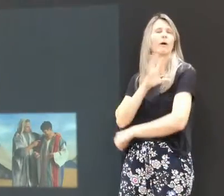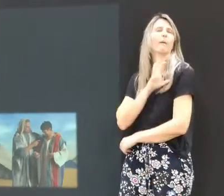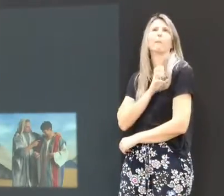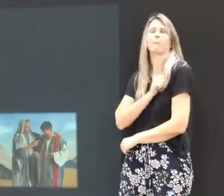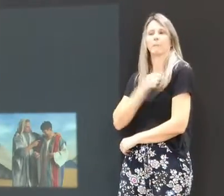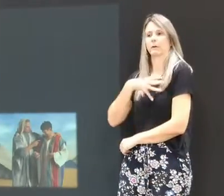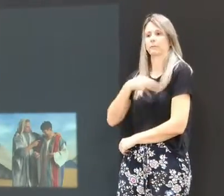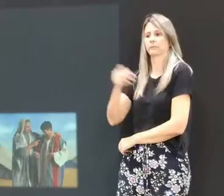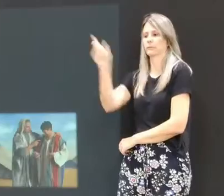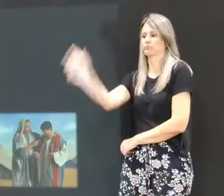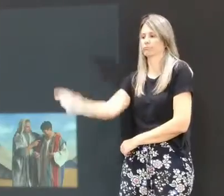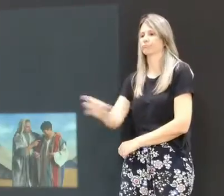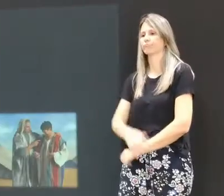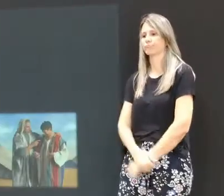Jacó amava o filho.